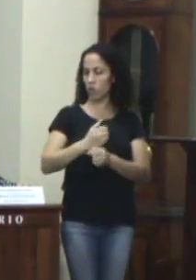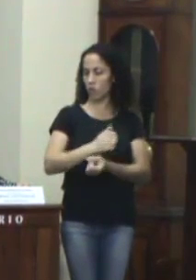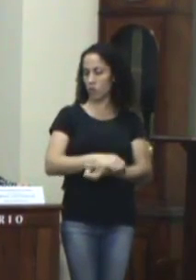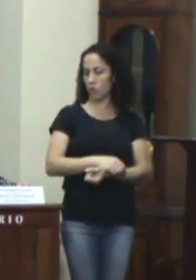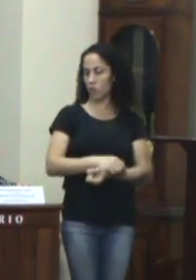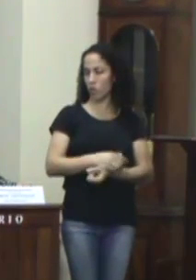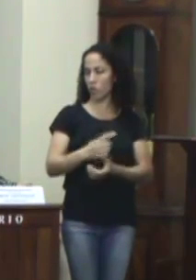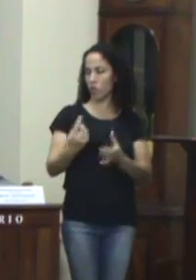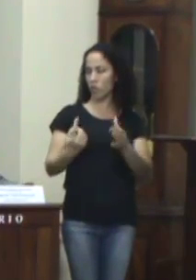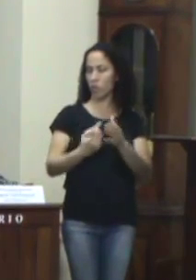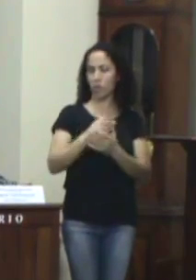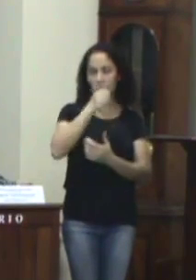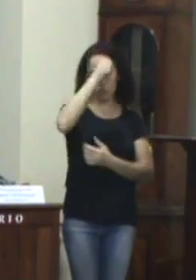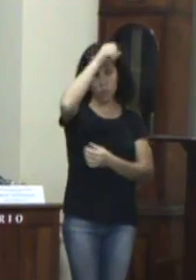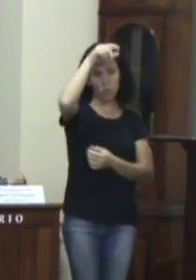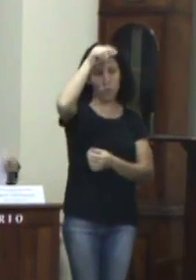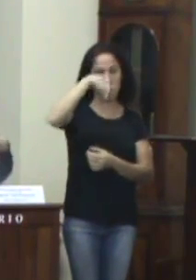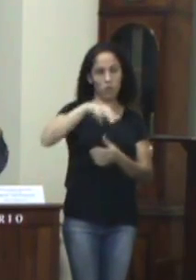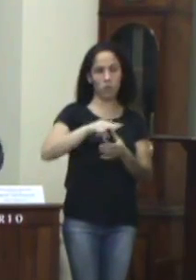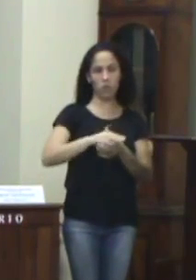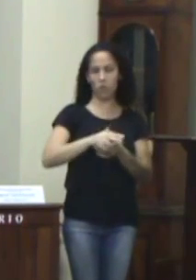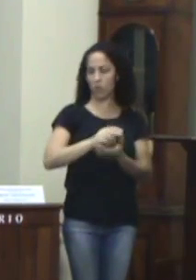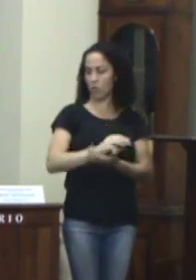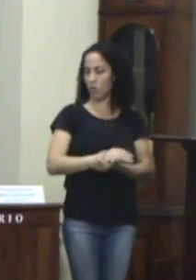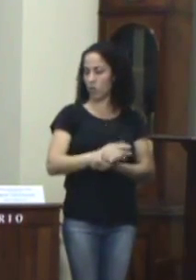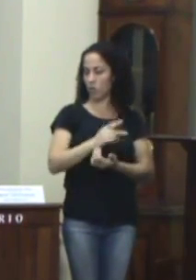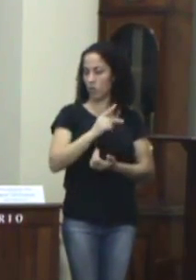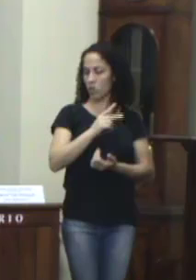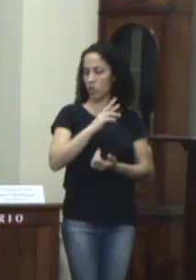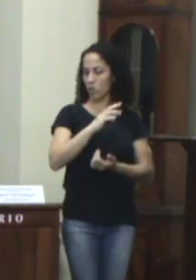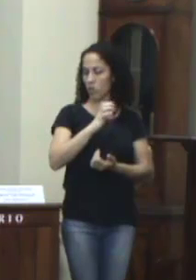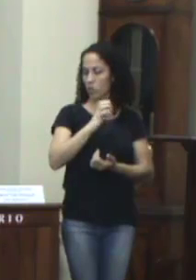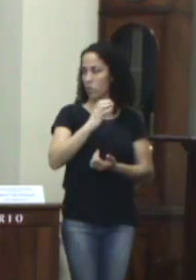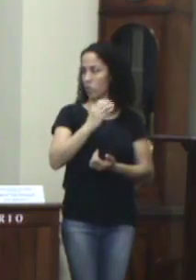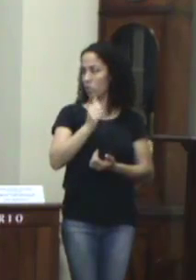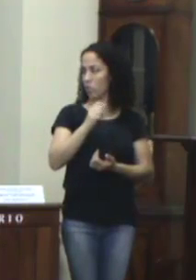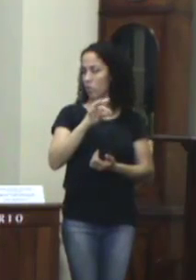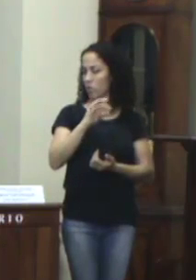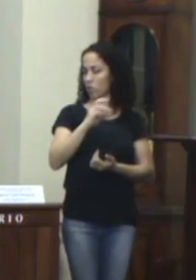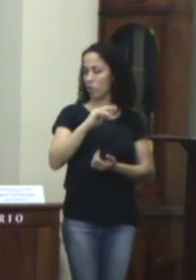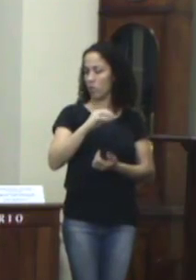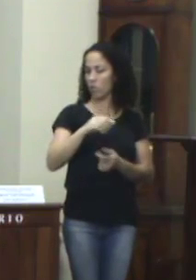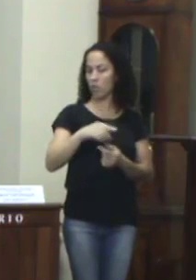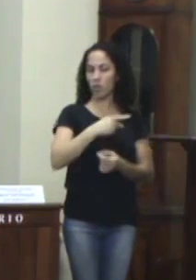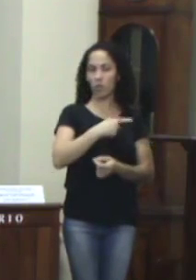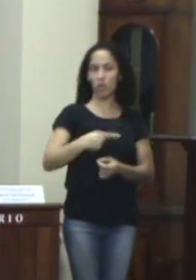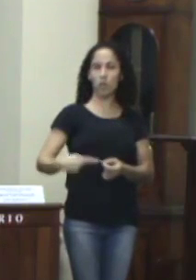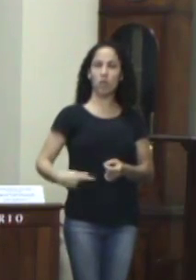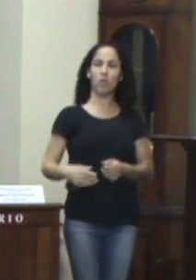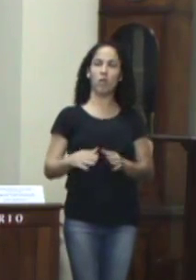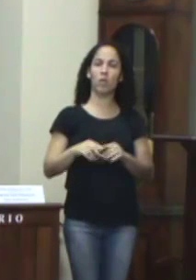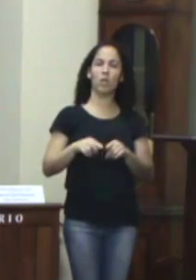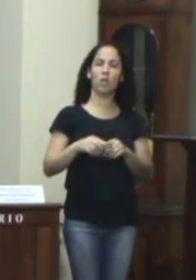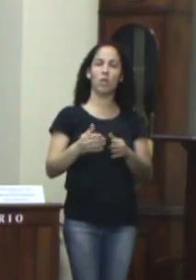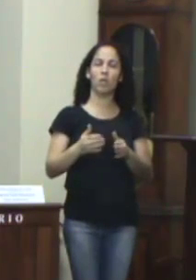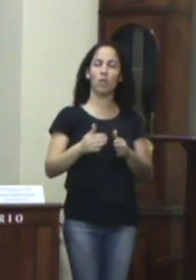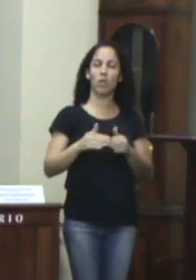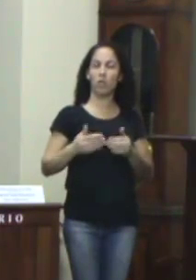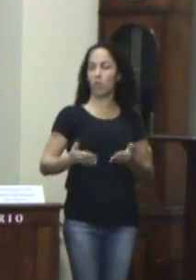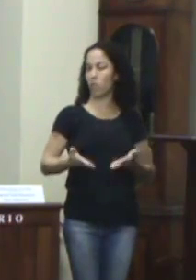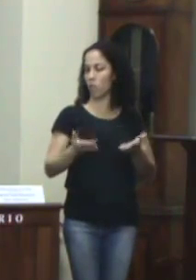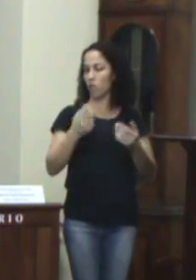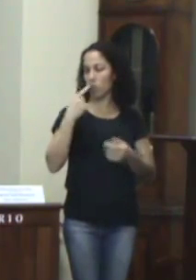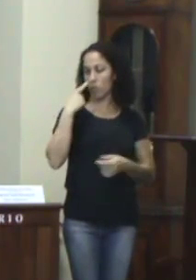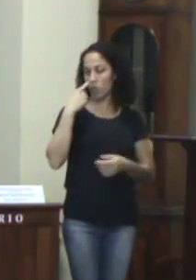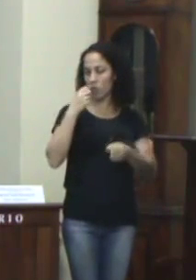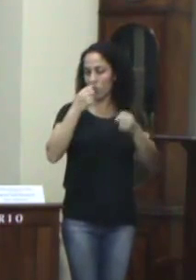593/2018. Da ministra do prefeito municipal de Valença, precatórios. Excelentíssimo senhor presidente, venho perante Vossa Excelência a